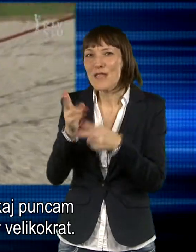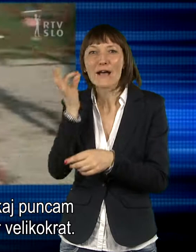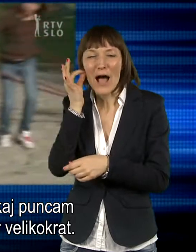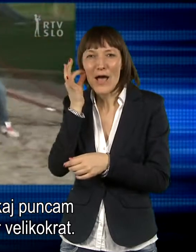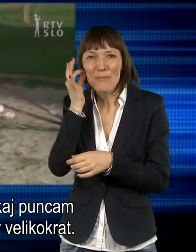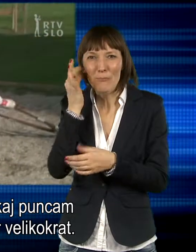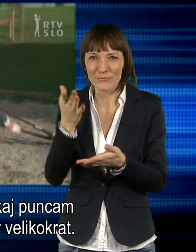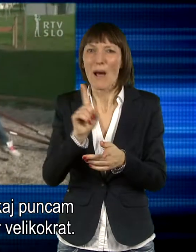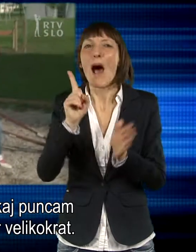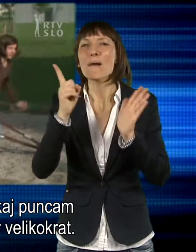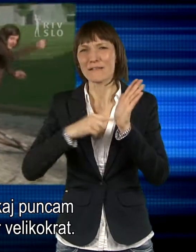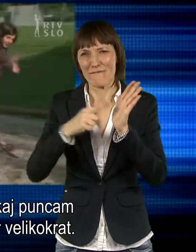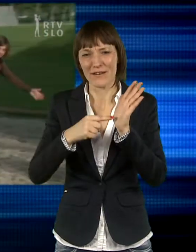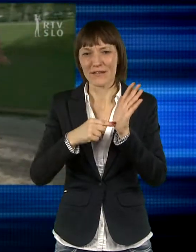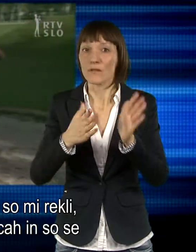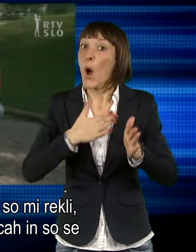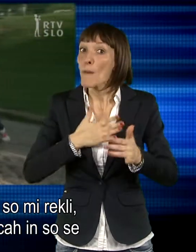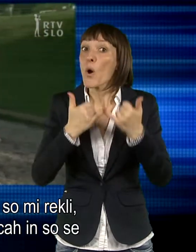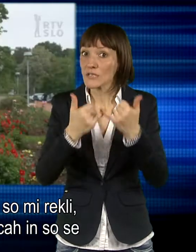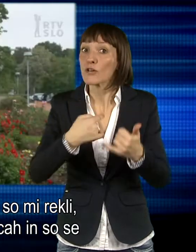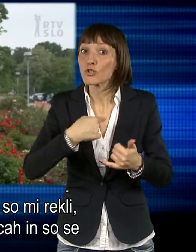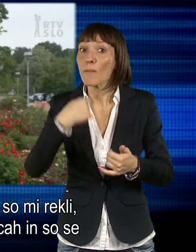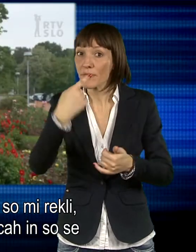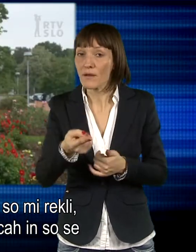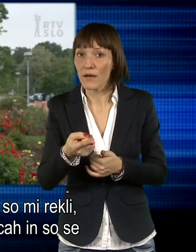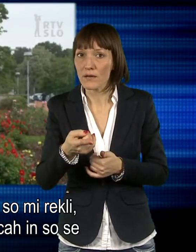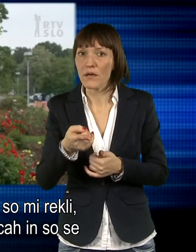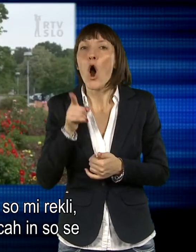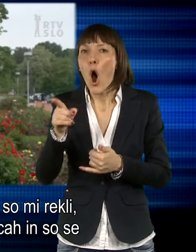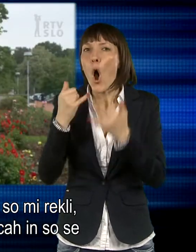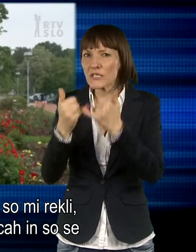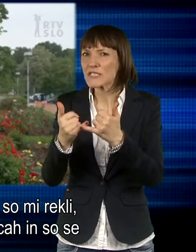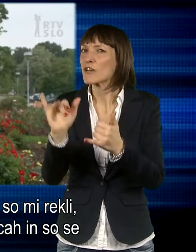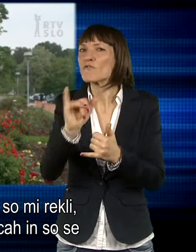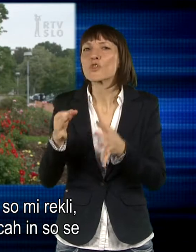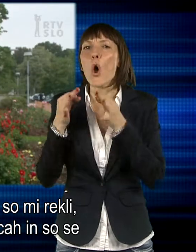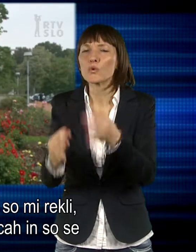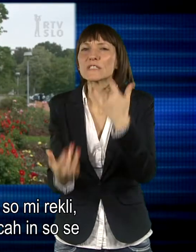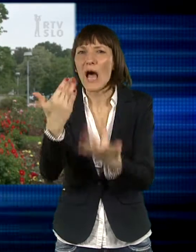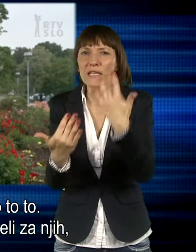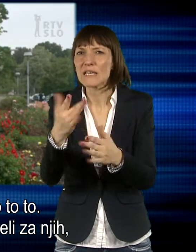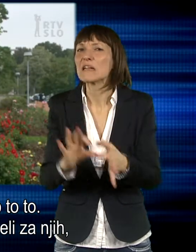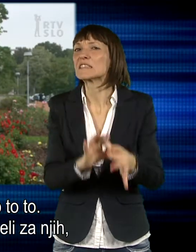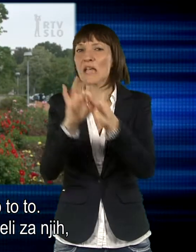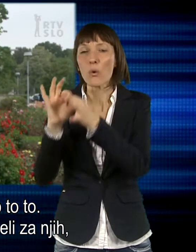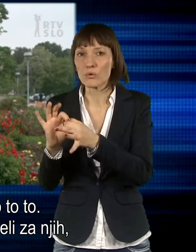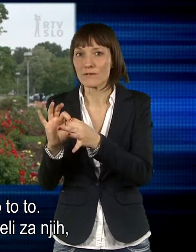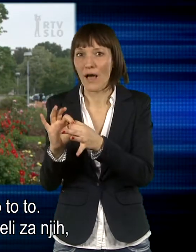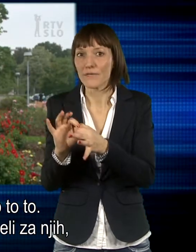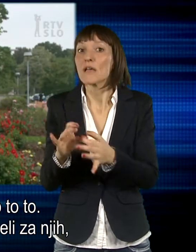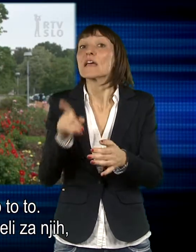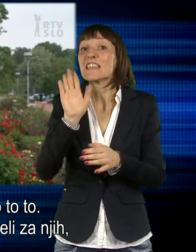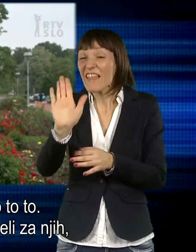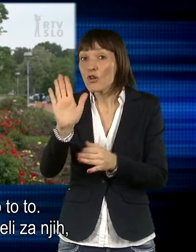puncam nagajamo in to kar velikrat. Recimo moji starši so mi rekli, da so oni bili na ulici in so se tam igrali in to je bilo to.